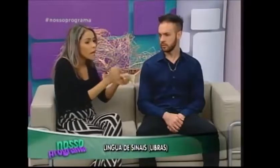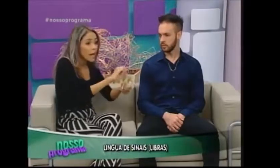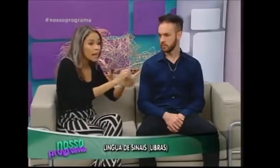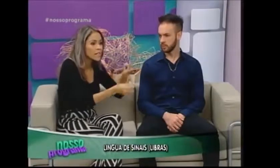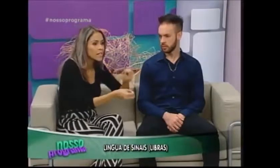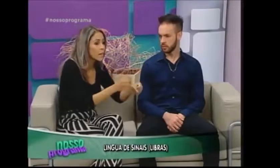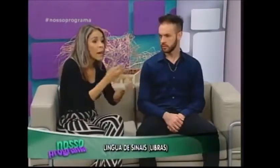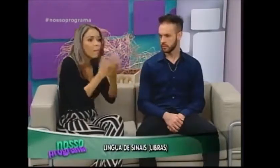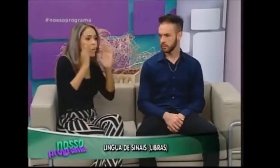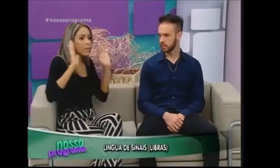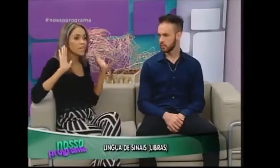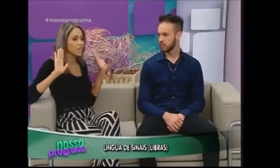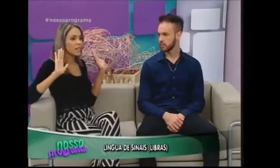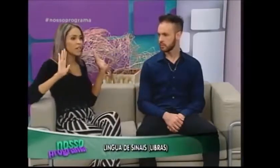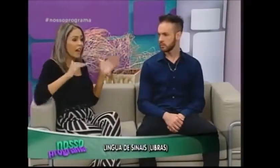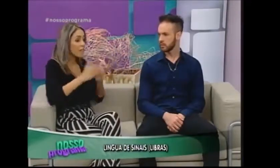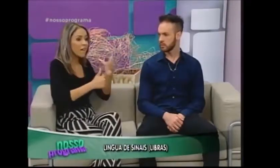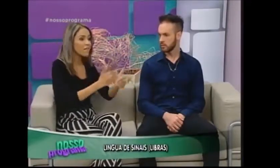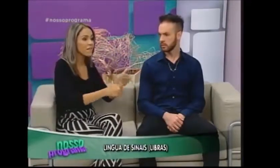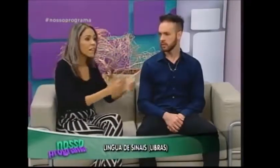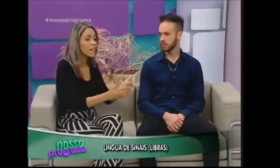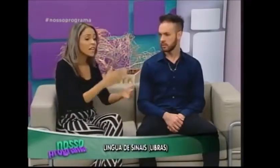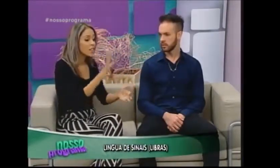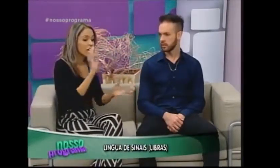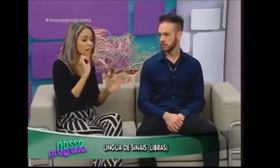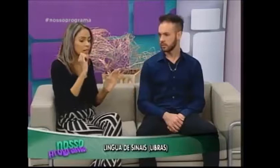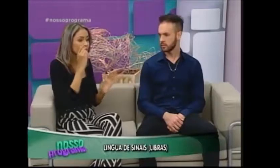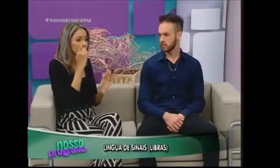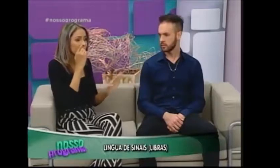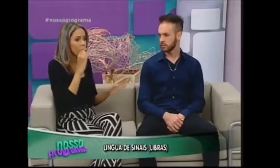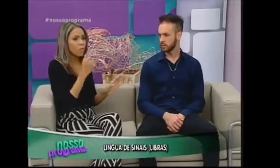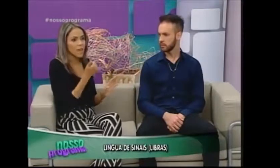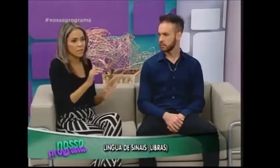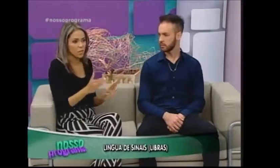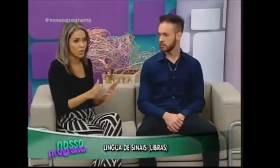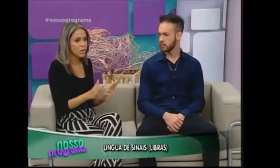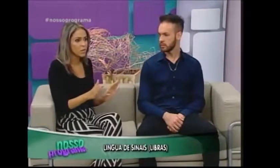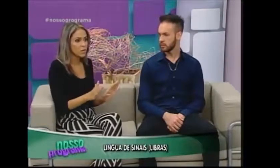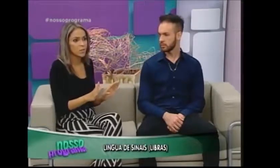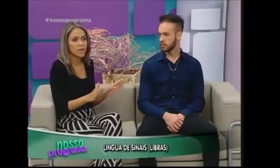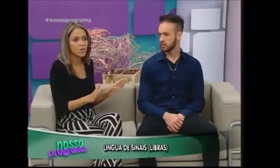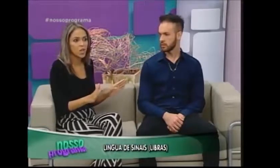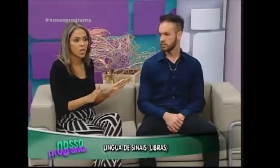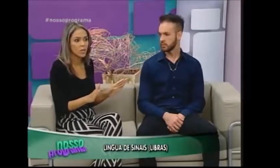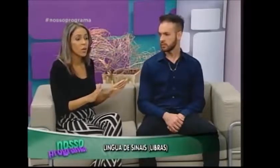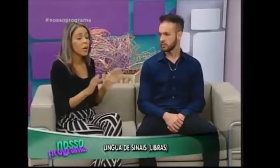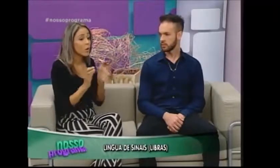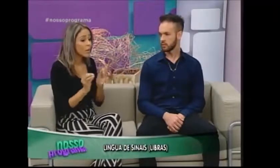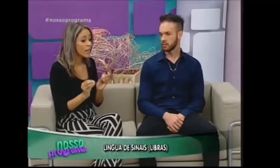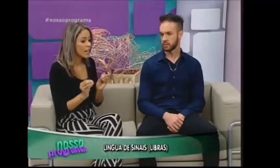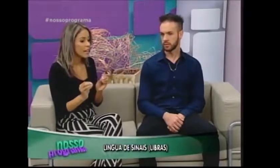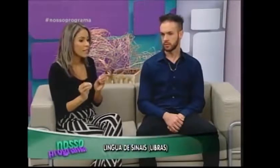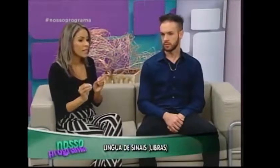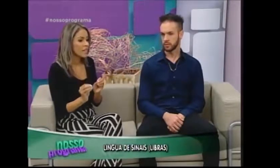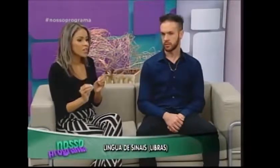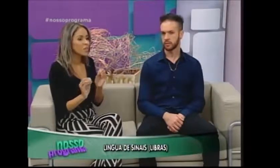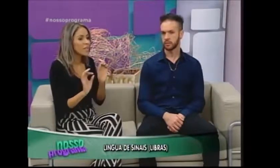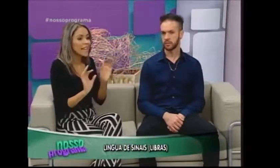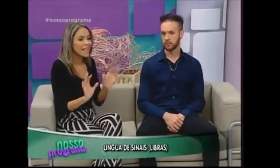é assim, acabou, aprendi. Aí vai. Chega, isso demora um mês, mais ou menos, pra você pegar o jeito. O que, na verdade, acho que o segredo